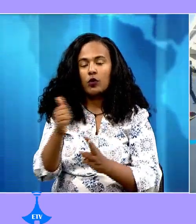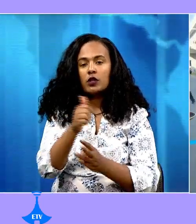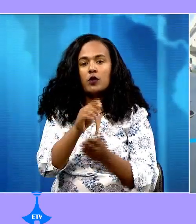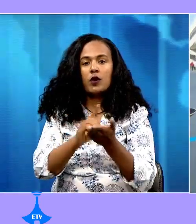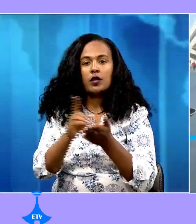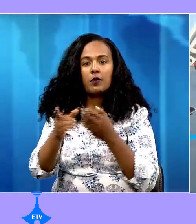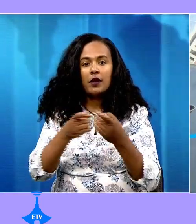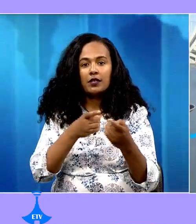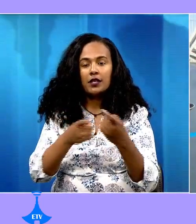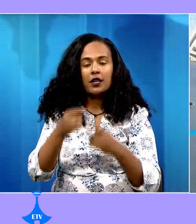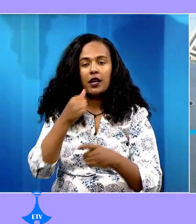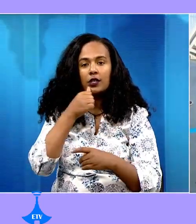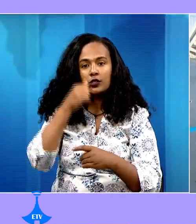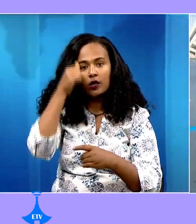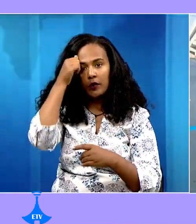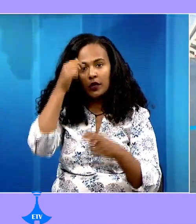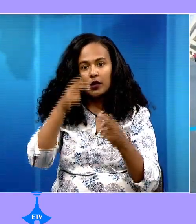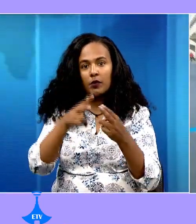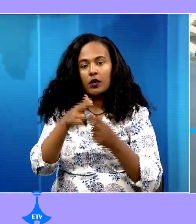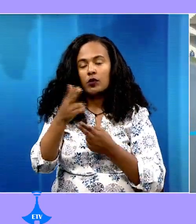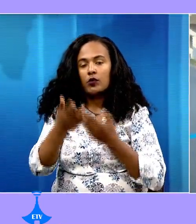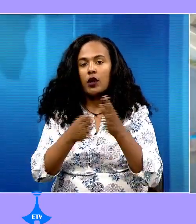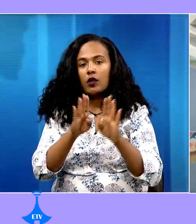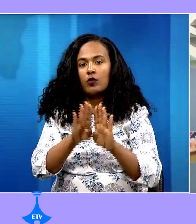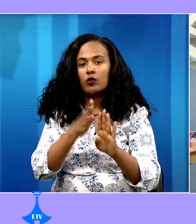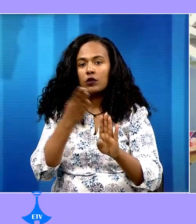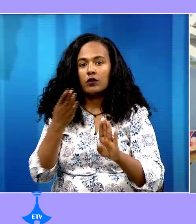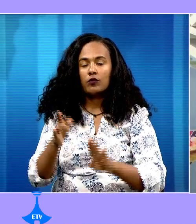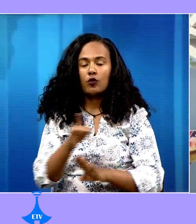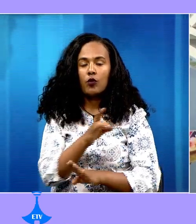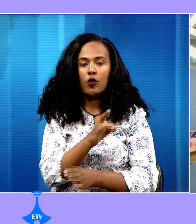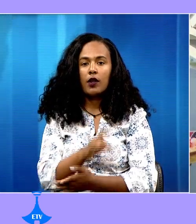አስተዳደር ከንቲባ አዳነች አቤቤ ተመርቀው ለአገልግሎት ክፍት ሆነዋል።